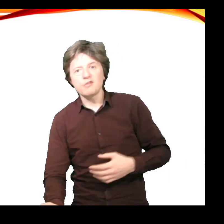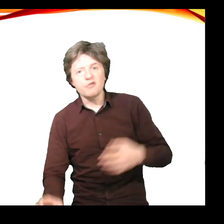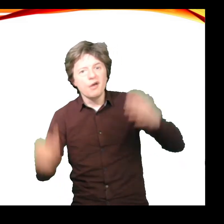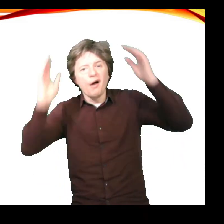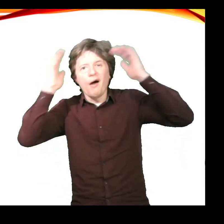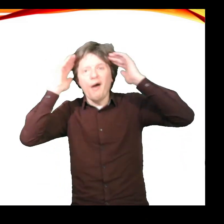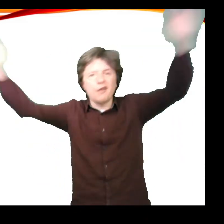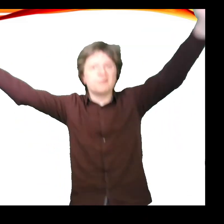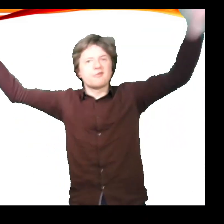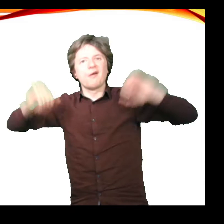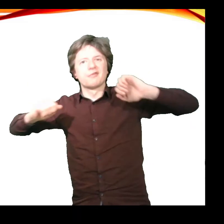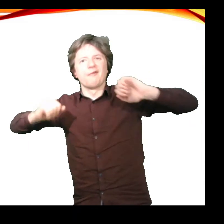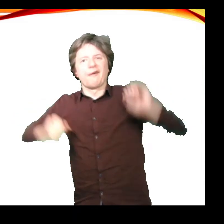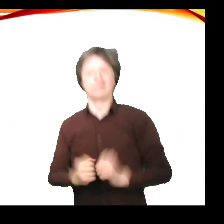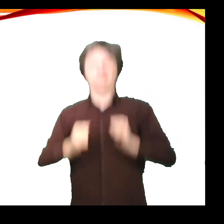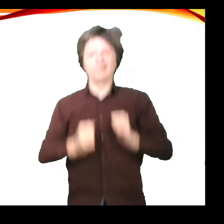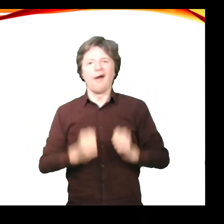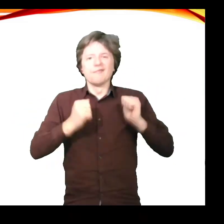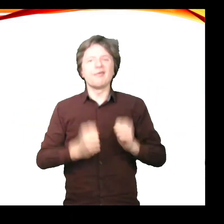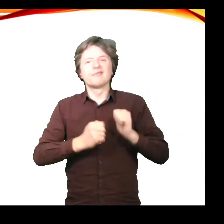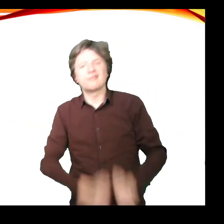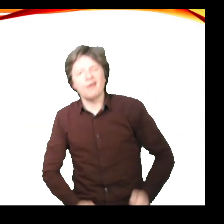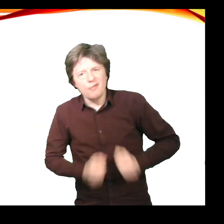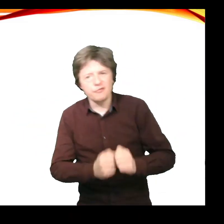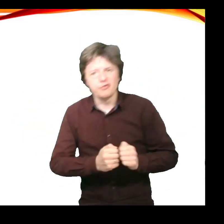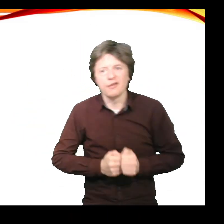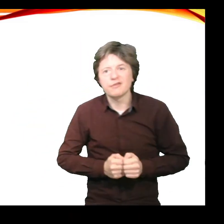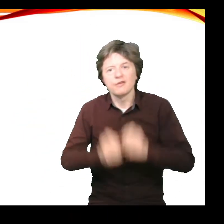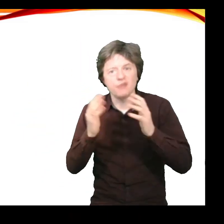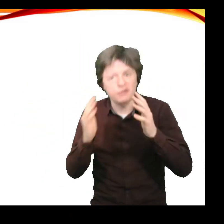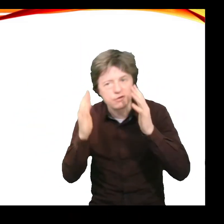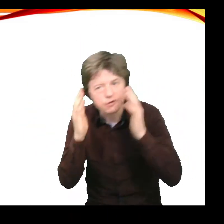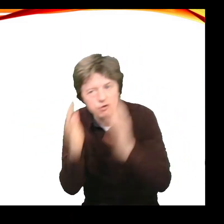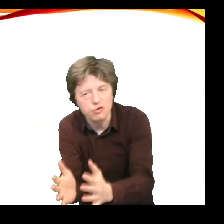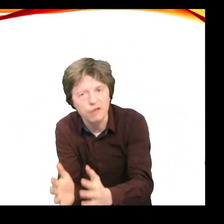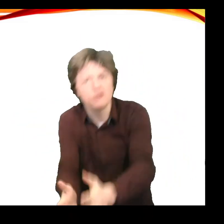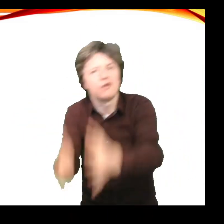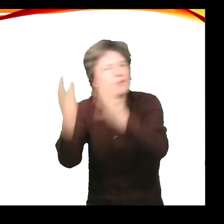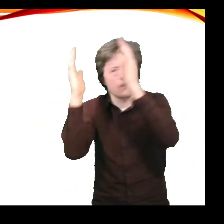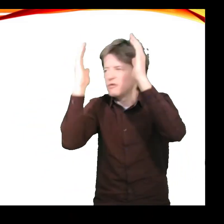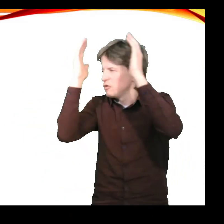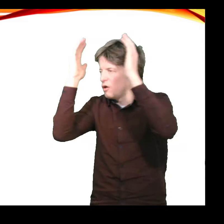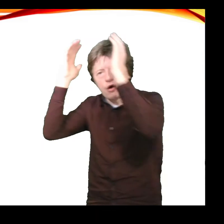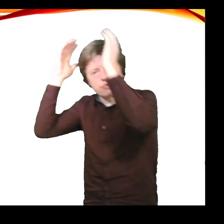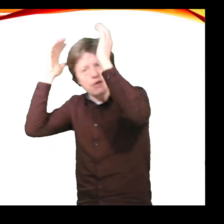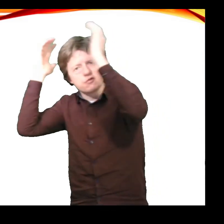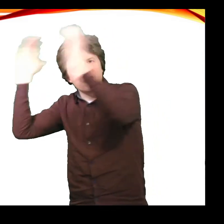heeft alles met de Bijbel te maken. Want de term influencer, zoals je die nu kent, is al zo oud als de weg